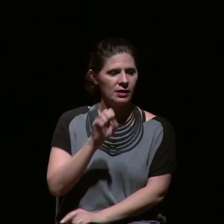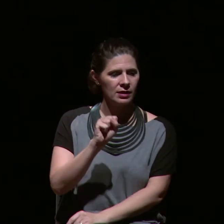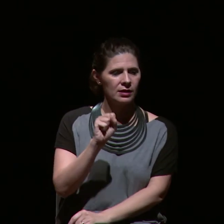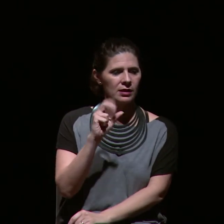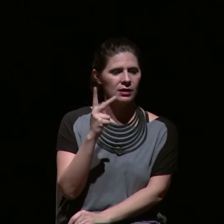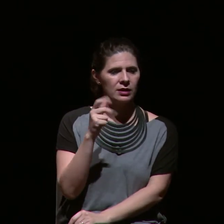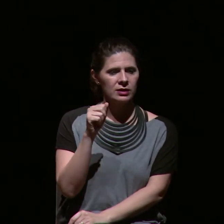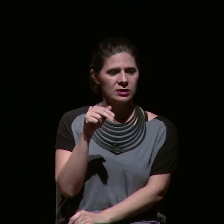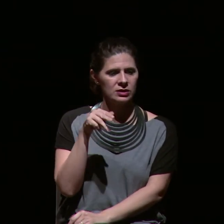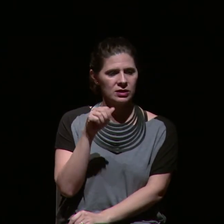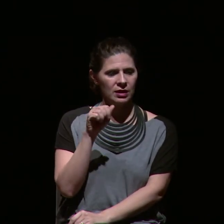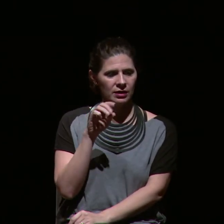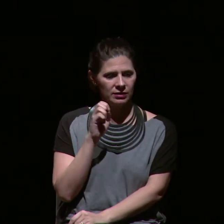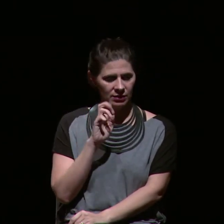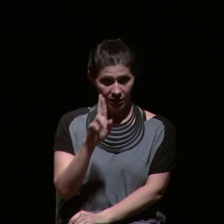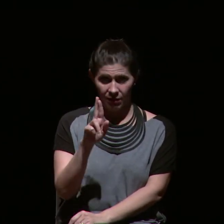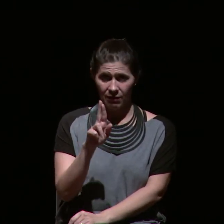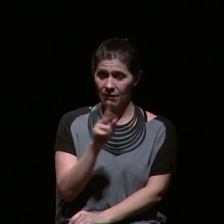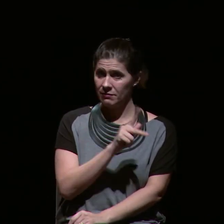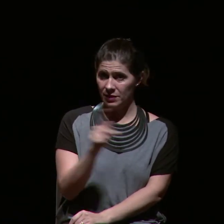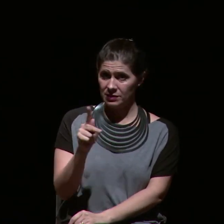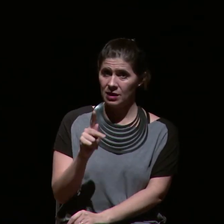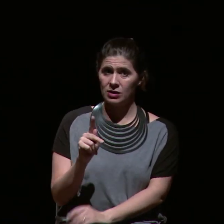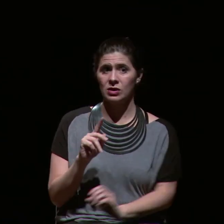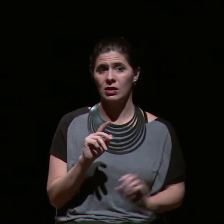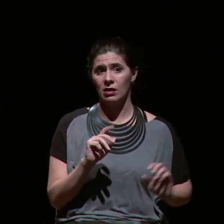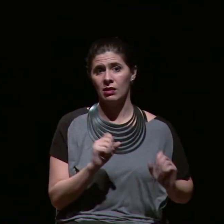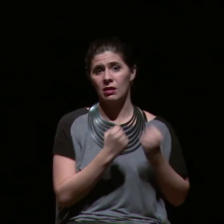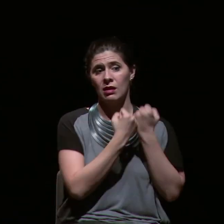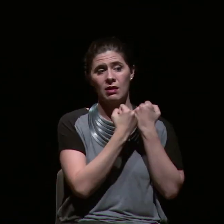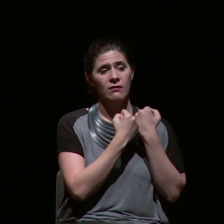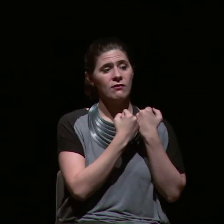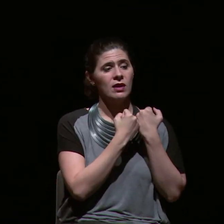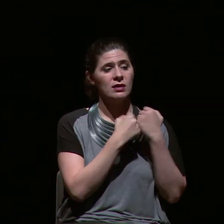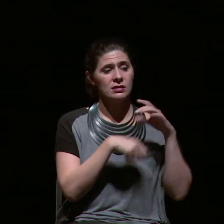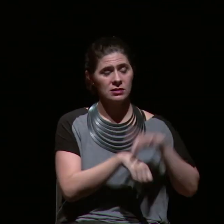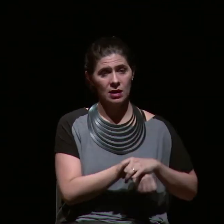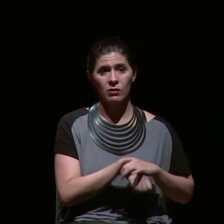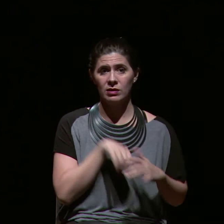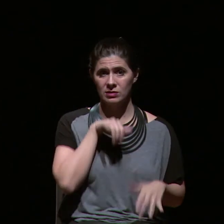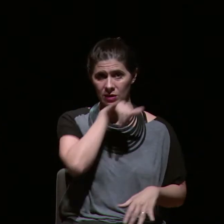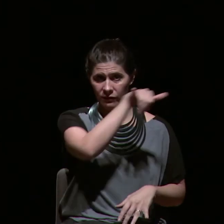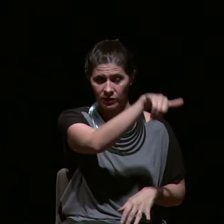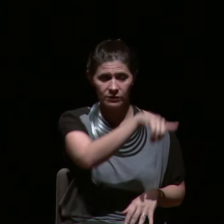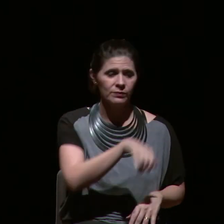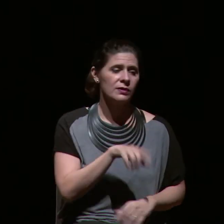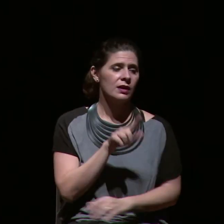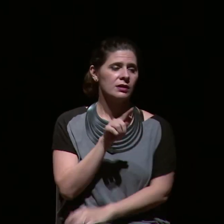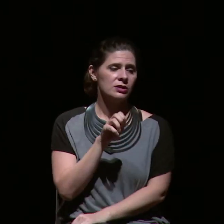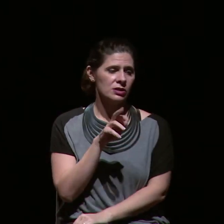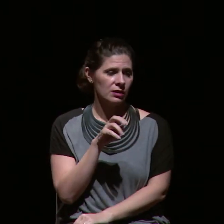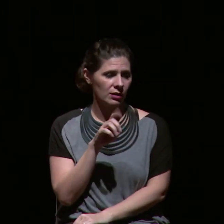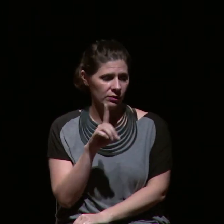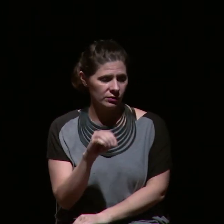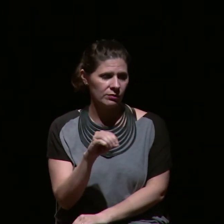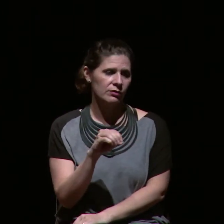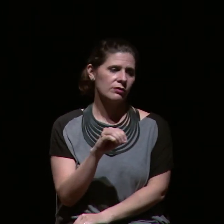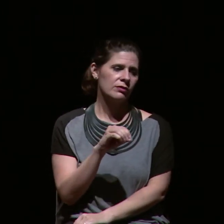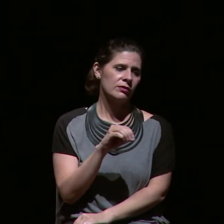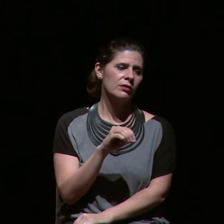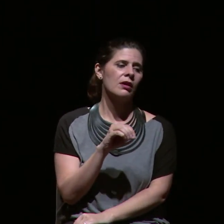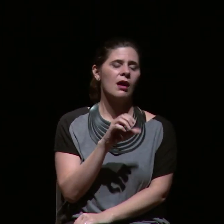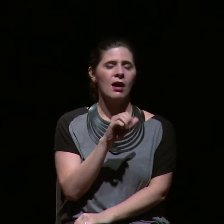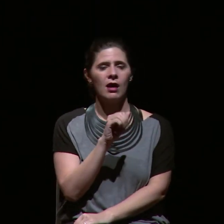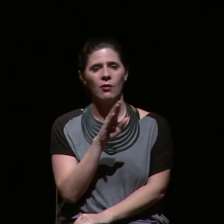presidente da Divisão de Defesa e Segurança do fabricante de aeronaves Embraer, Geraldo Carbone, ex-presidente do Bocum Boston,